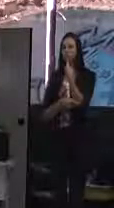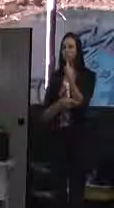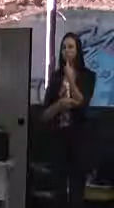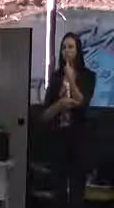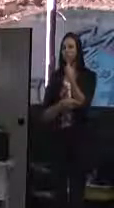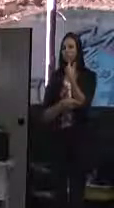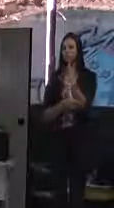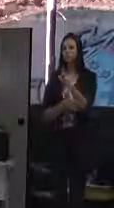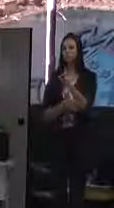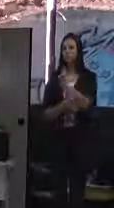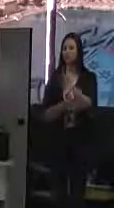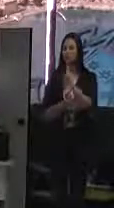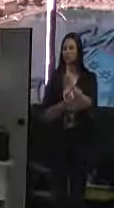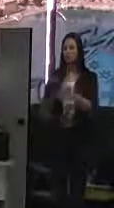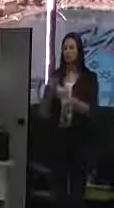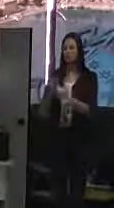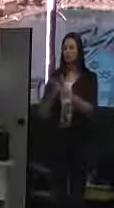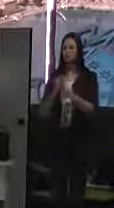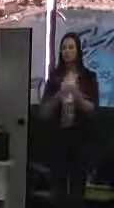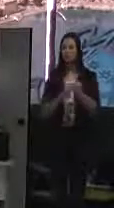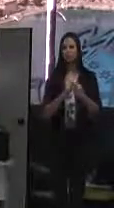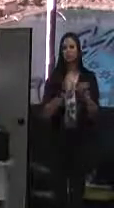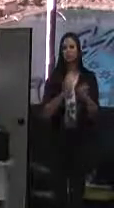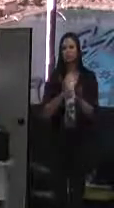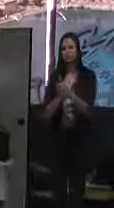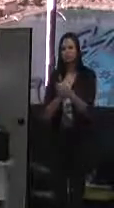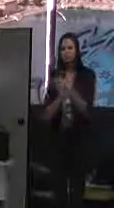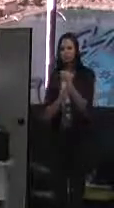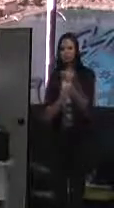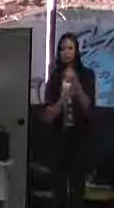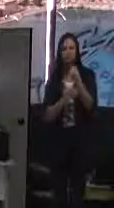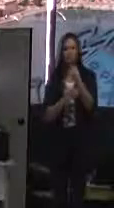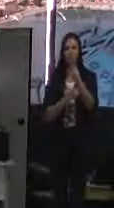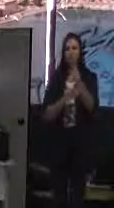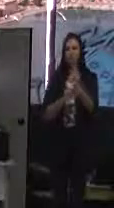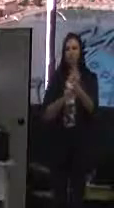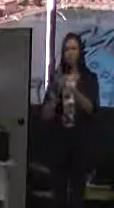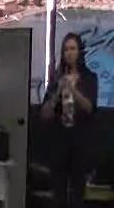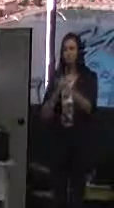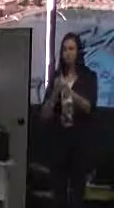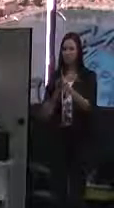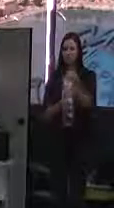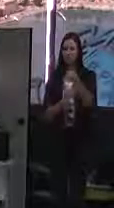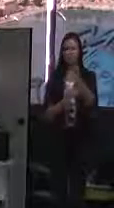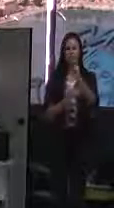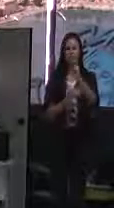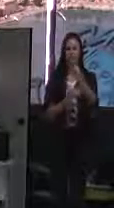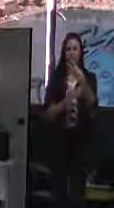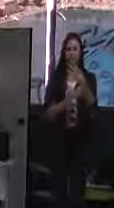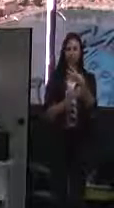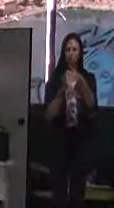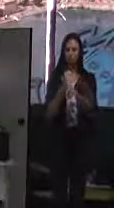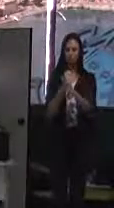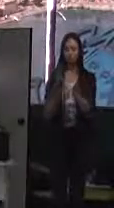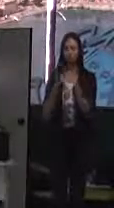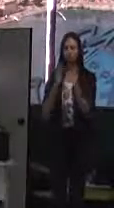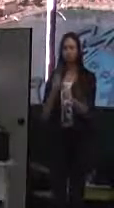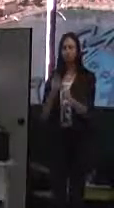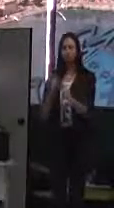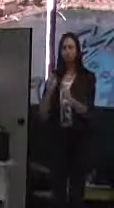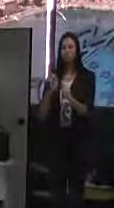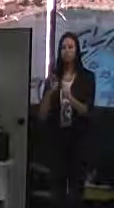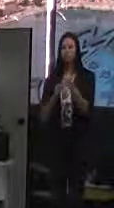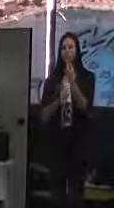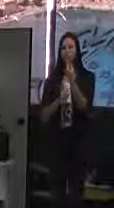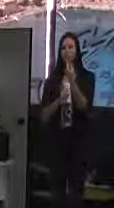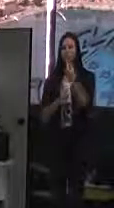R$54 mil mensal. Ou seja, não seria 100 mil por mês, seria 154, que somando tudo, daria